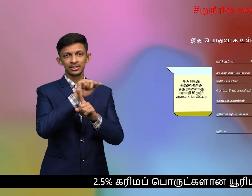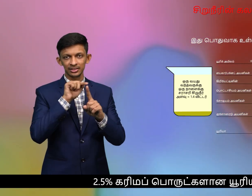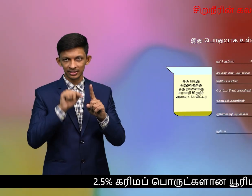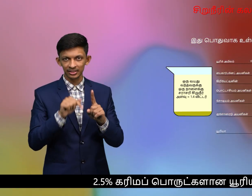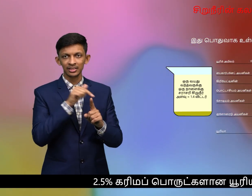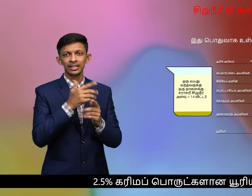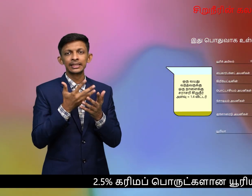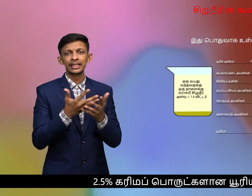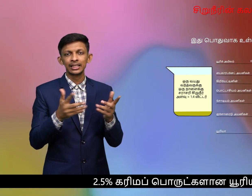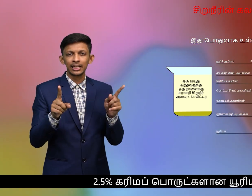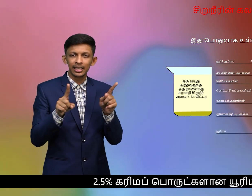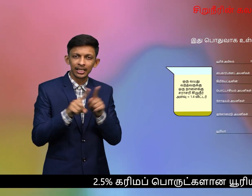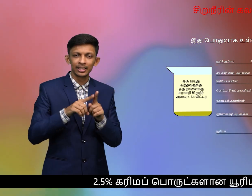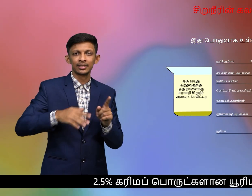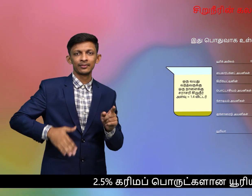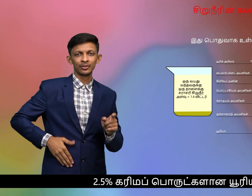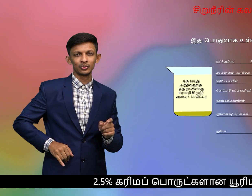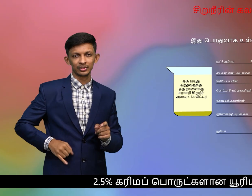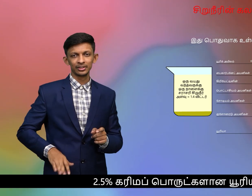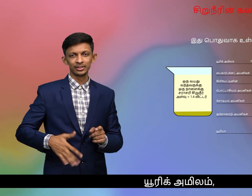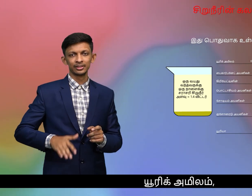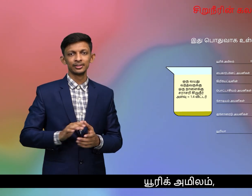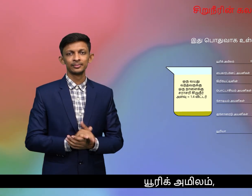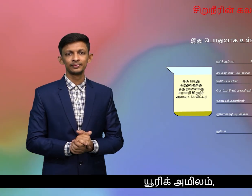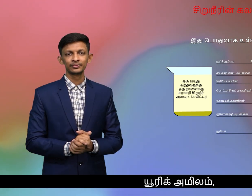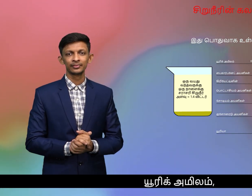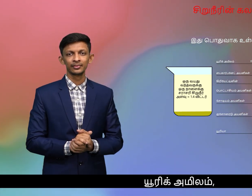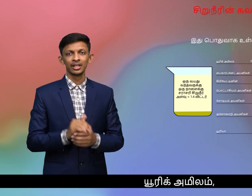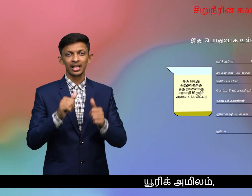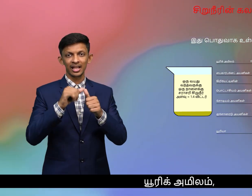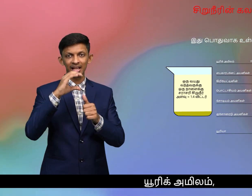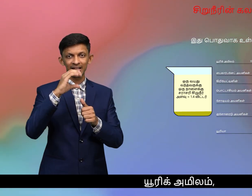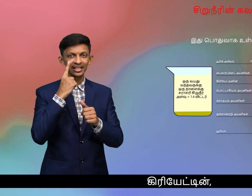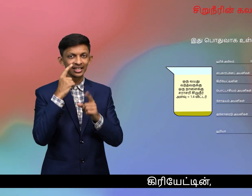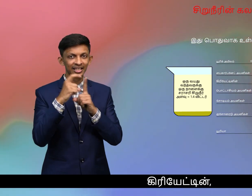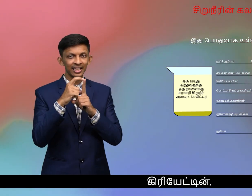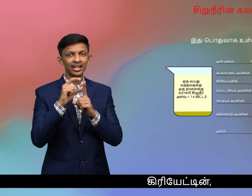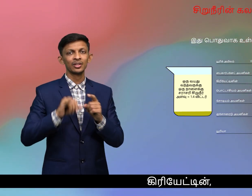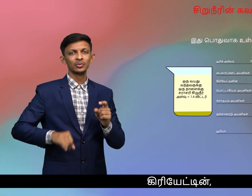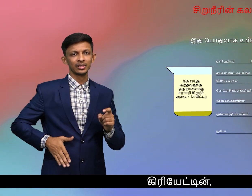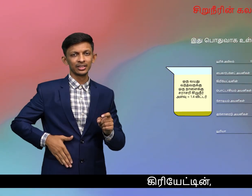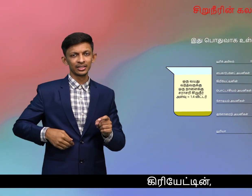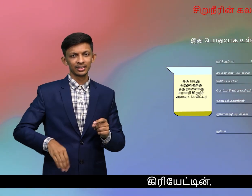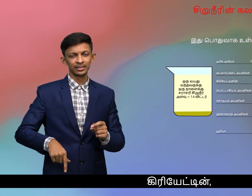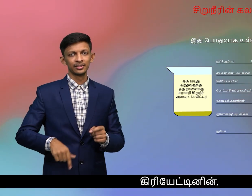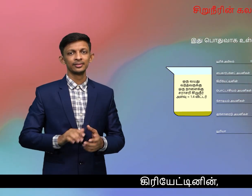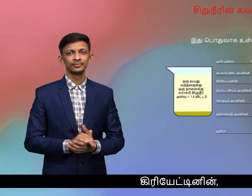2.5% கரிம பொருட்களால் ஆன யூரியா, யூரிக் அமிலம், கிரியோட்டின்,